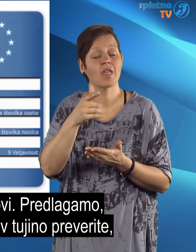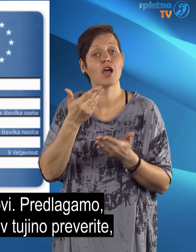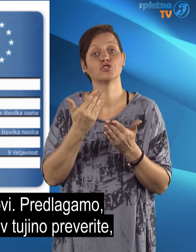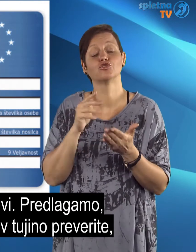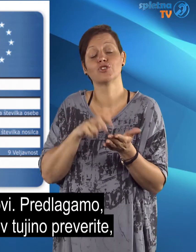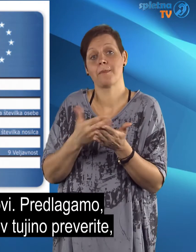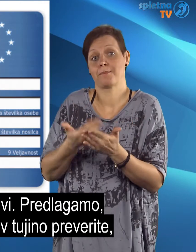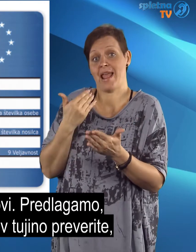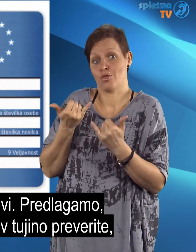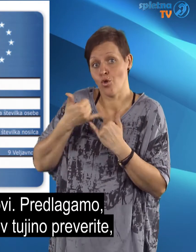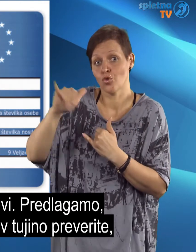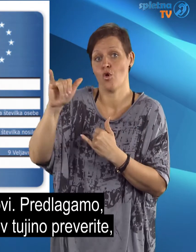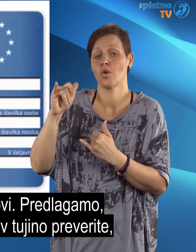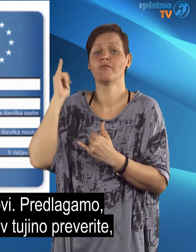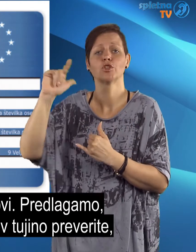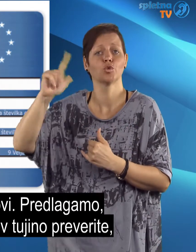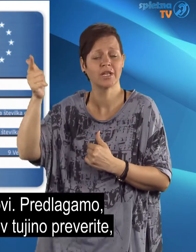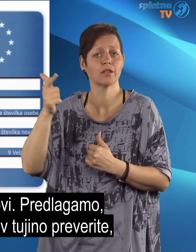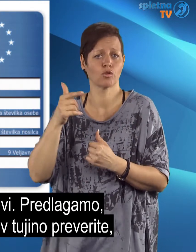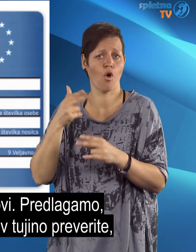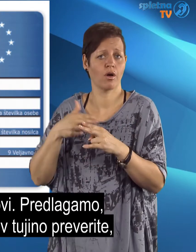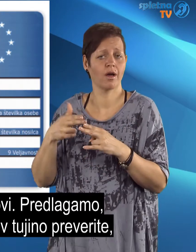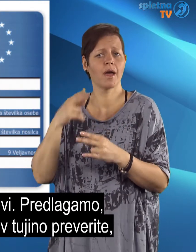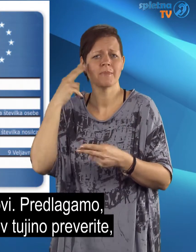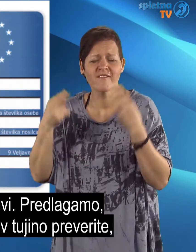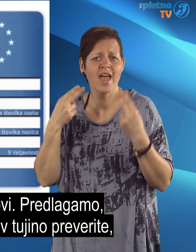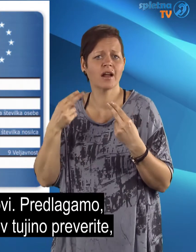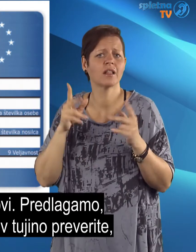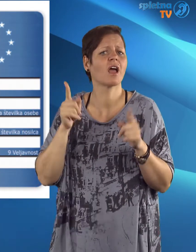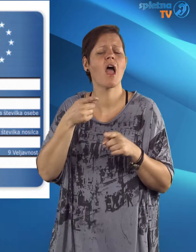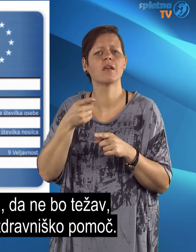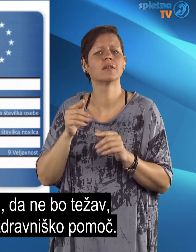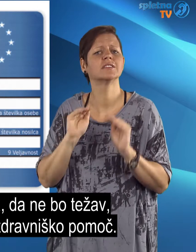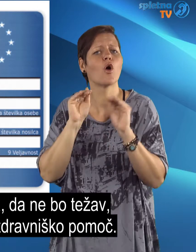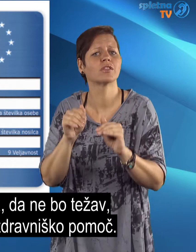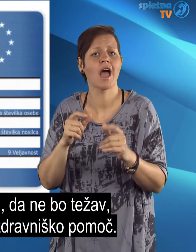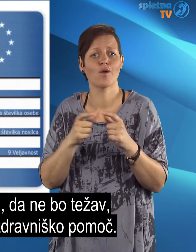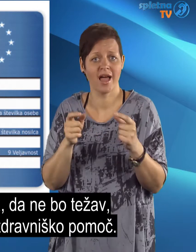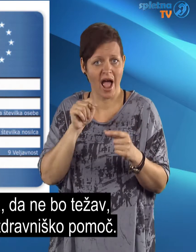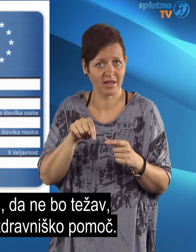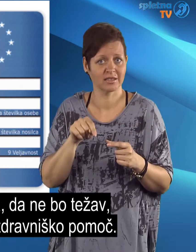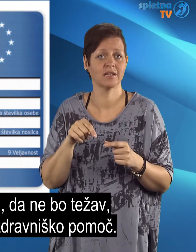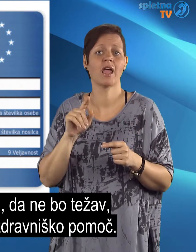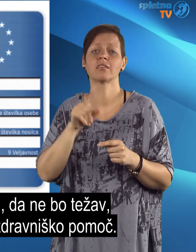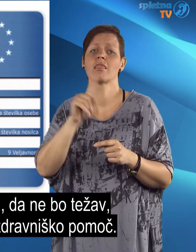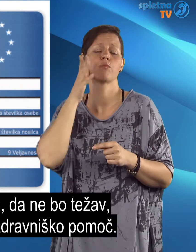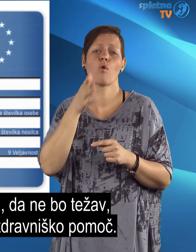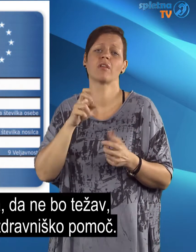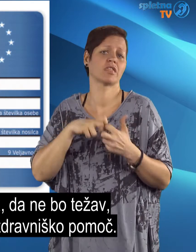Predlagamo, da še pred odhodom v tujino preverite, kaj zagotavlja kartica, da ne bo težav, če boste potrebovali zdravniško